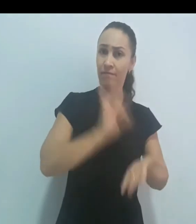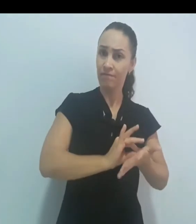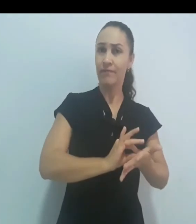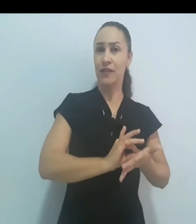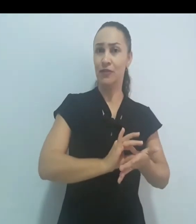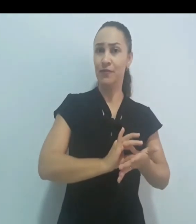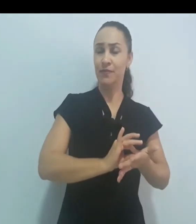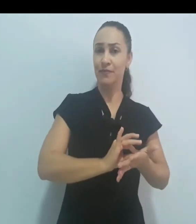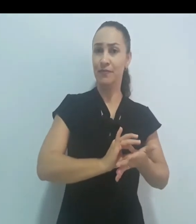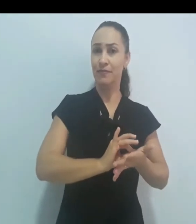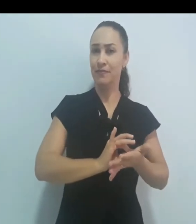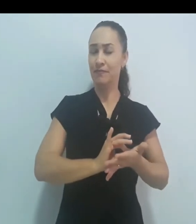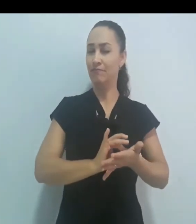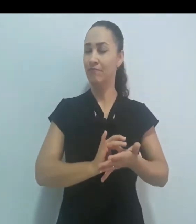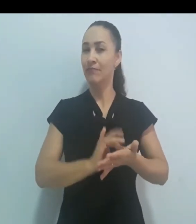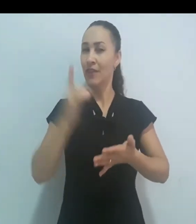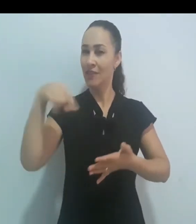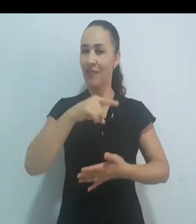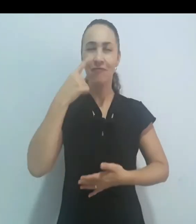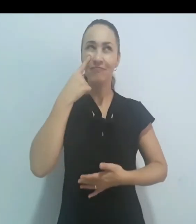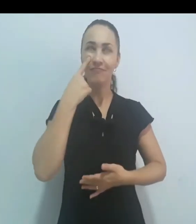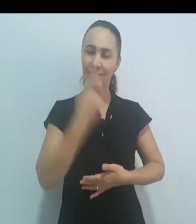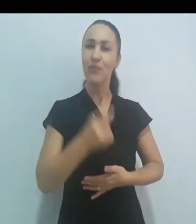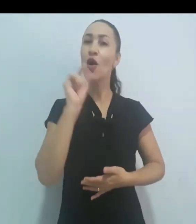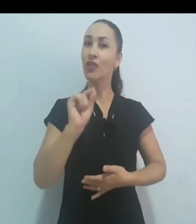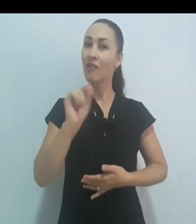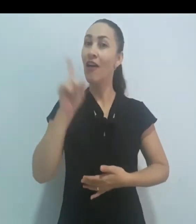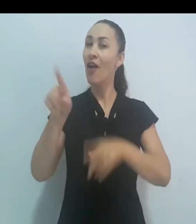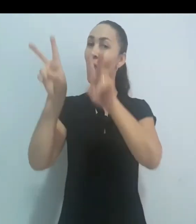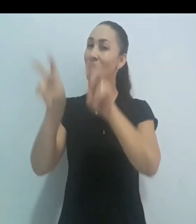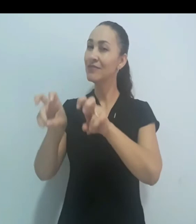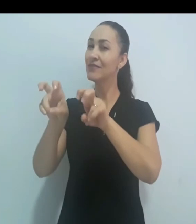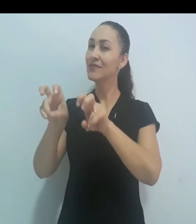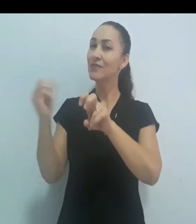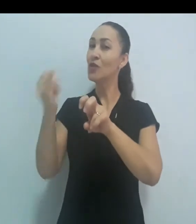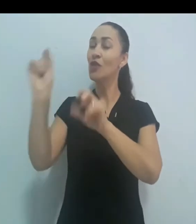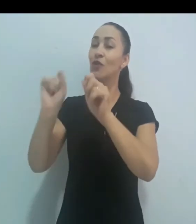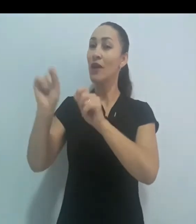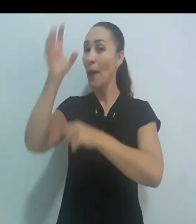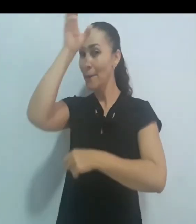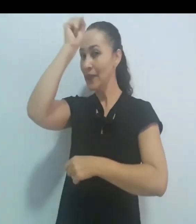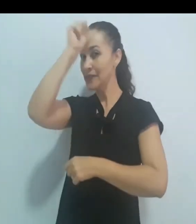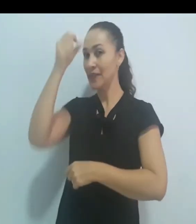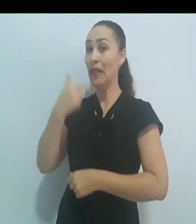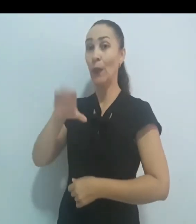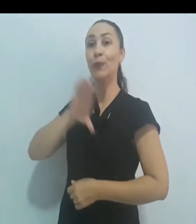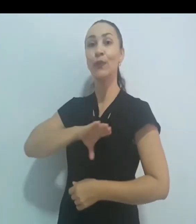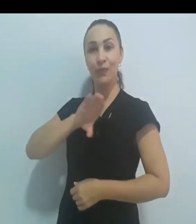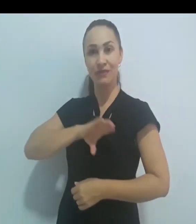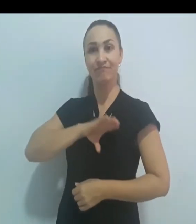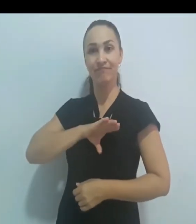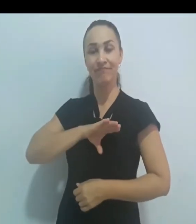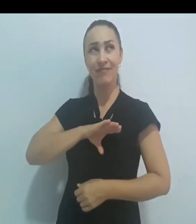for eficiente. E aqui eu chamo a atenção para a questão do aprendizado da língua portuguesa,